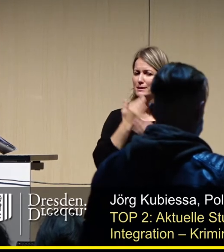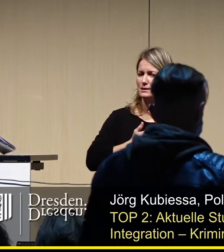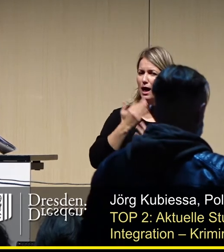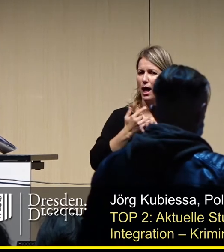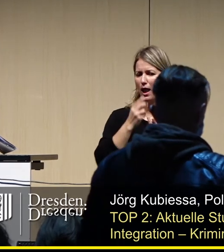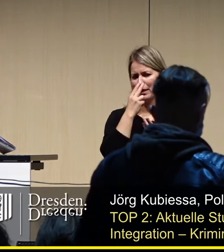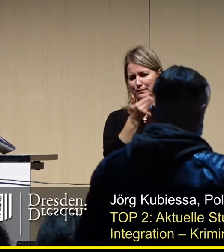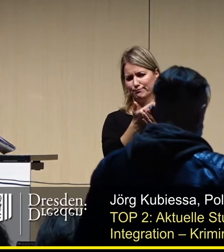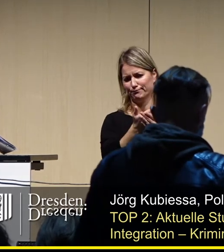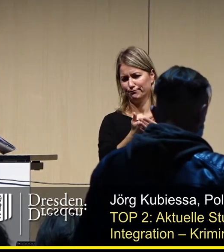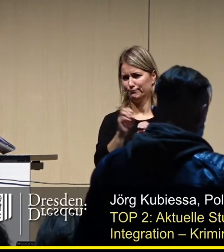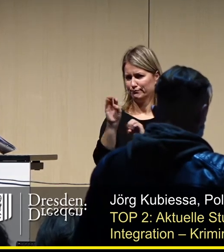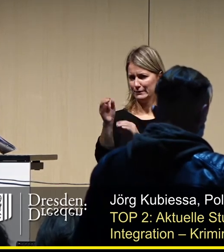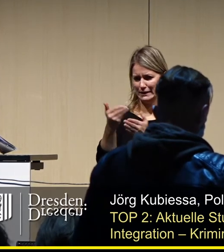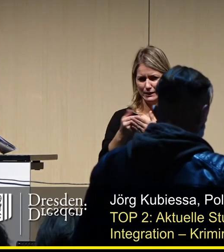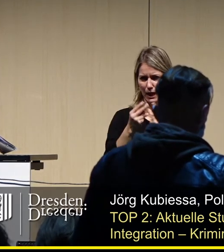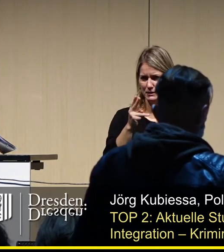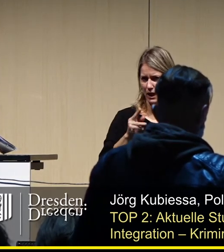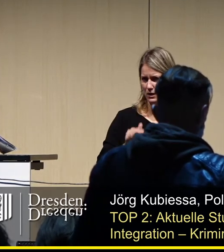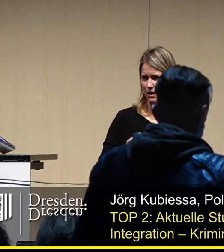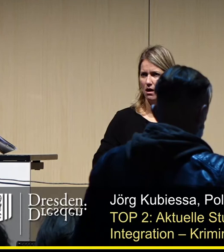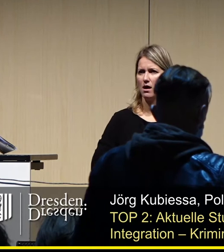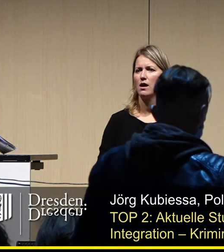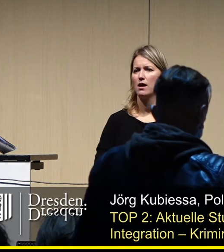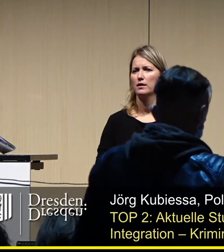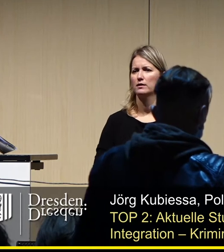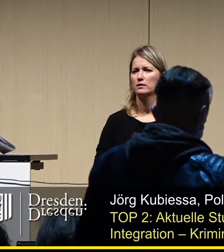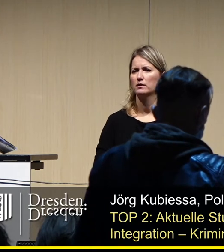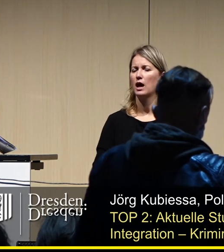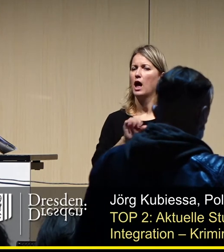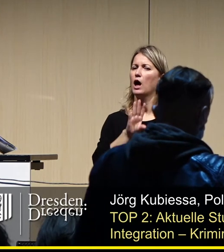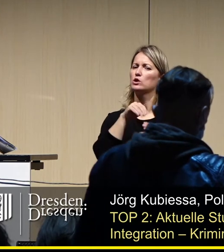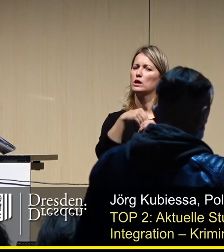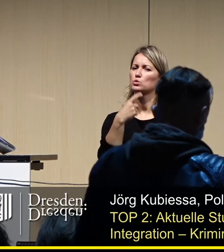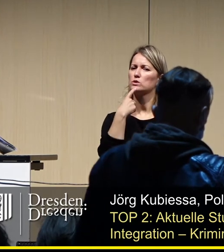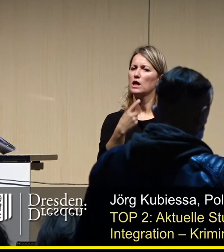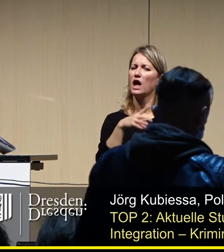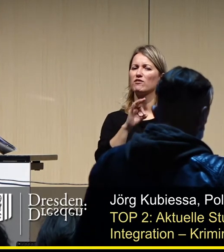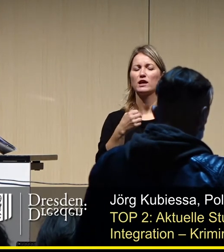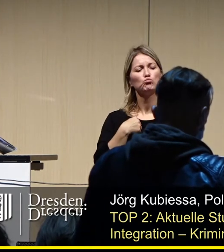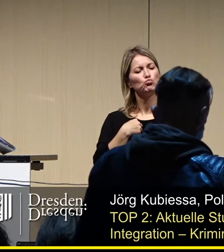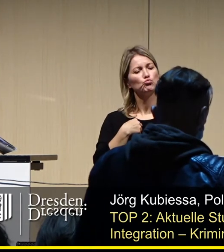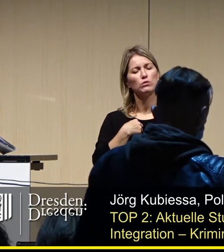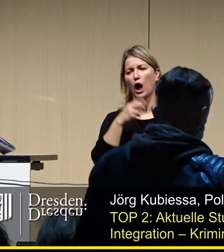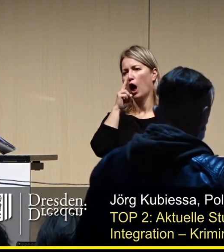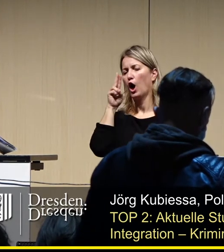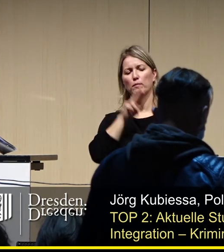Lage klarzumachen, sagt dazu auch eine gewisse Objektivität abzubilden,